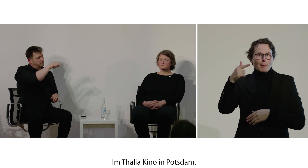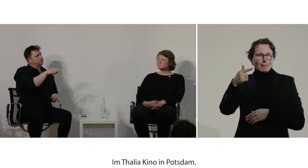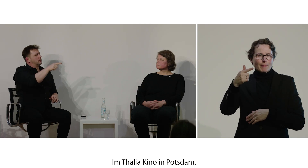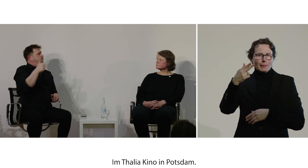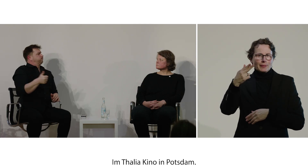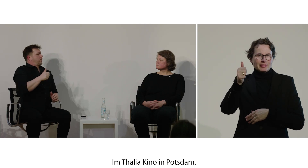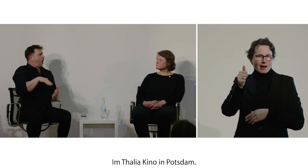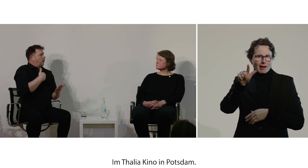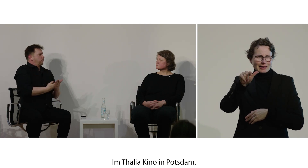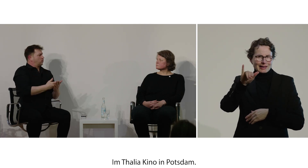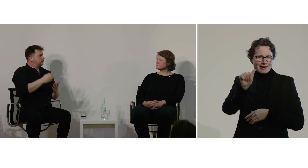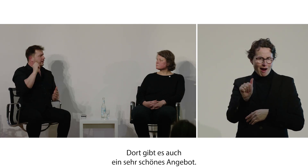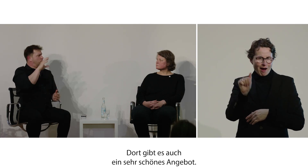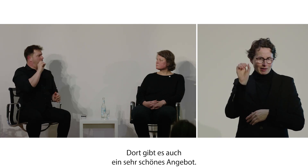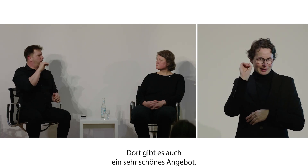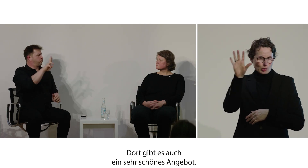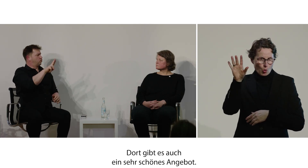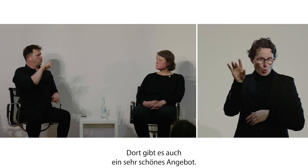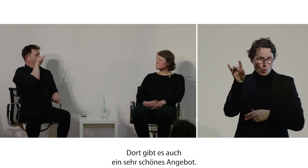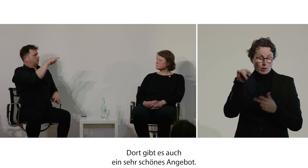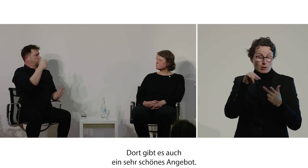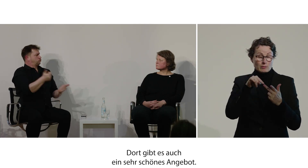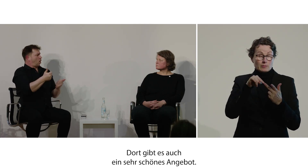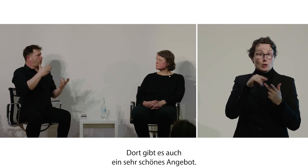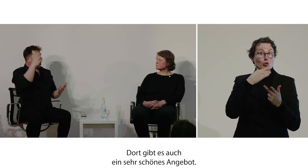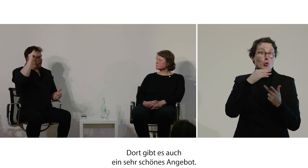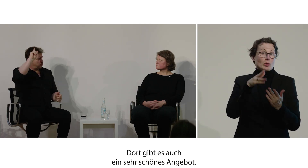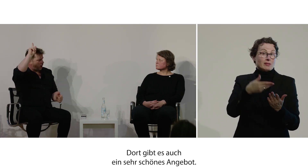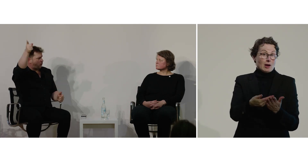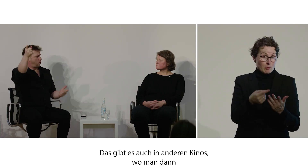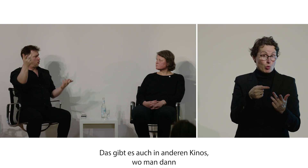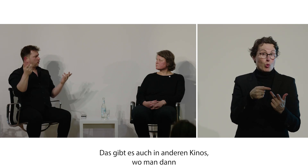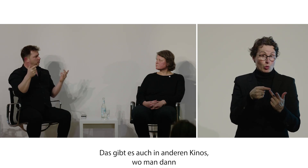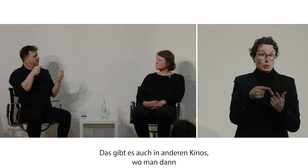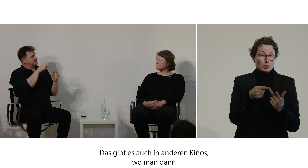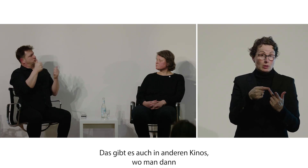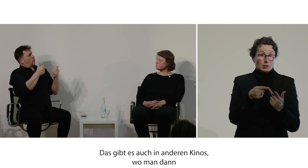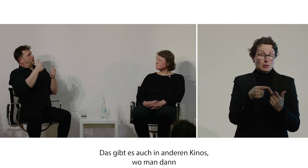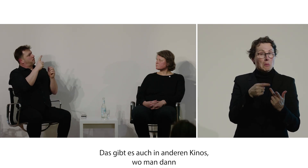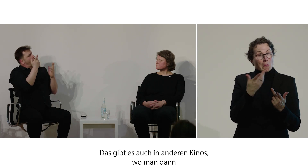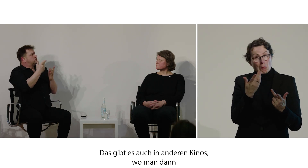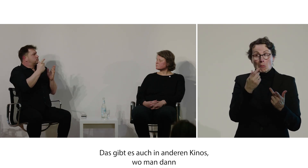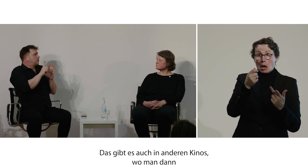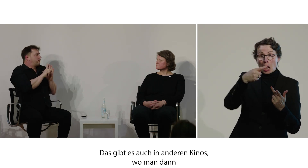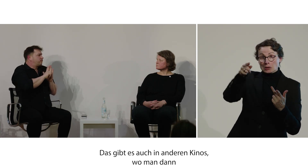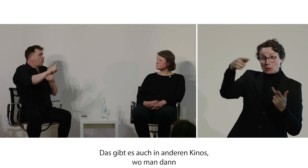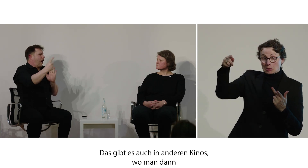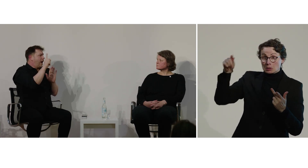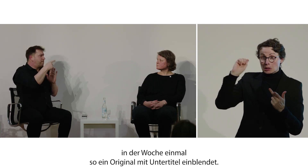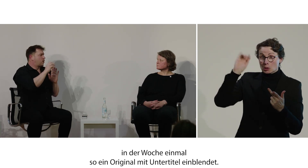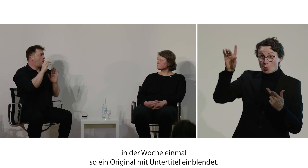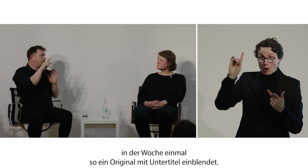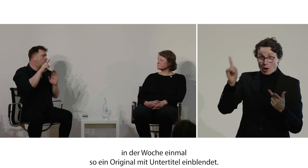Talia-Kino in Potsdam, dort gibt es auch ein sehr schönes Angebot. Und das gibt es auch in anderen Kinos, wo man dann